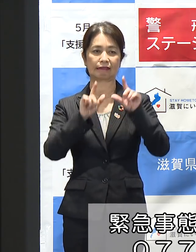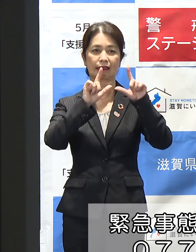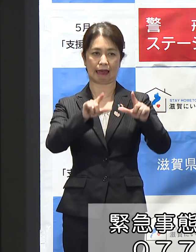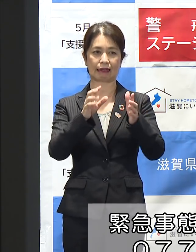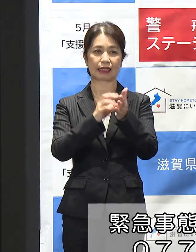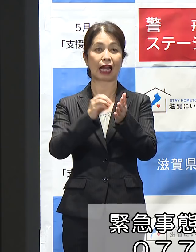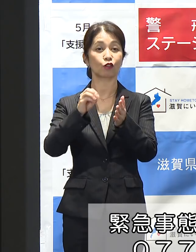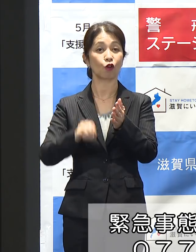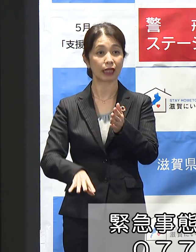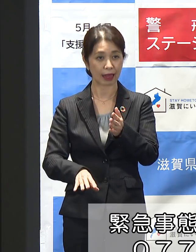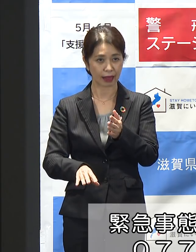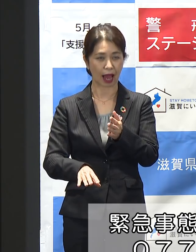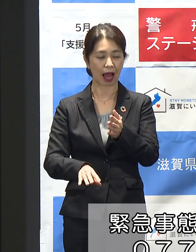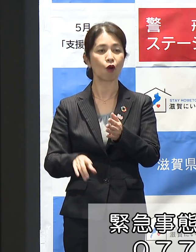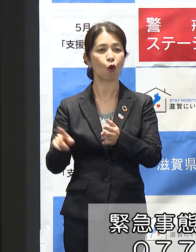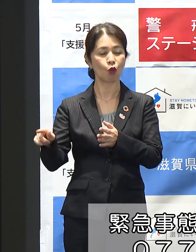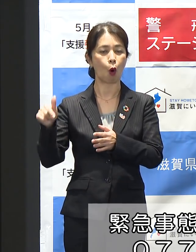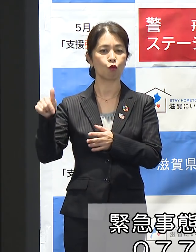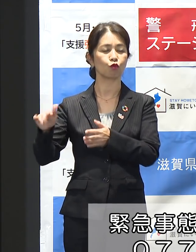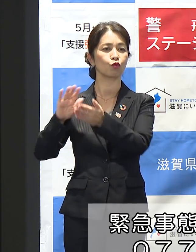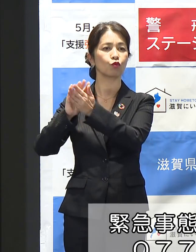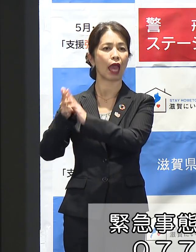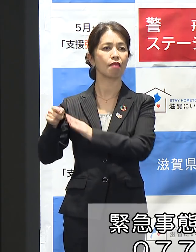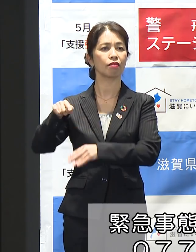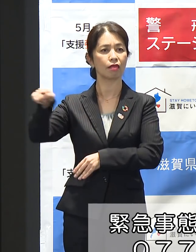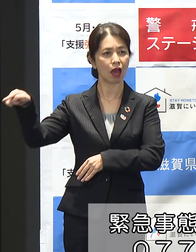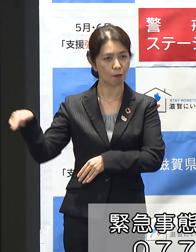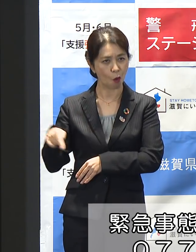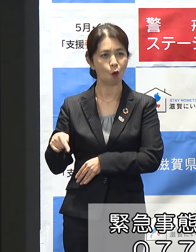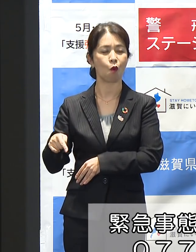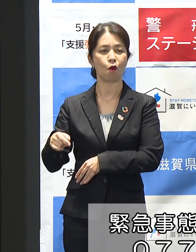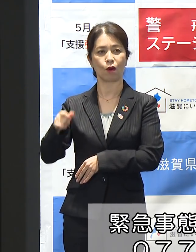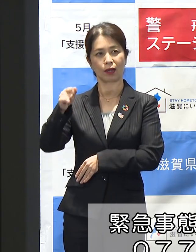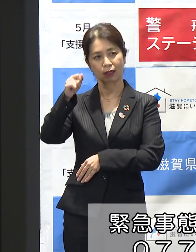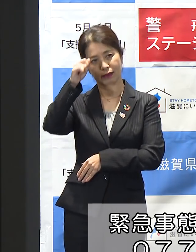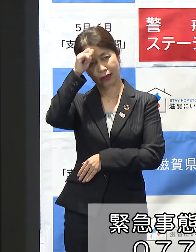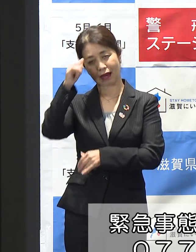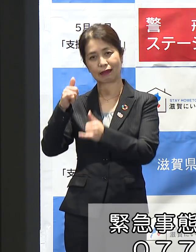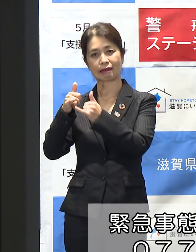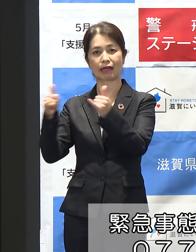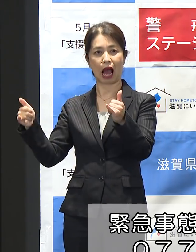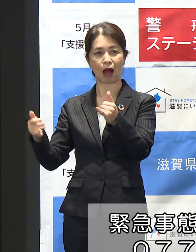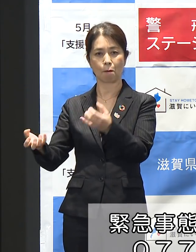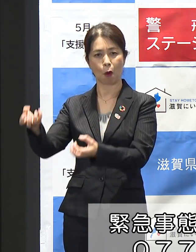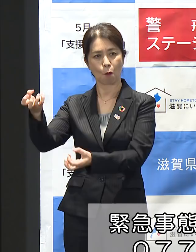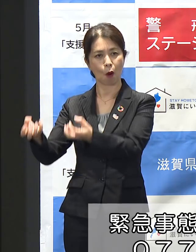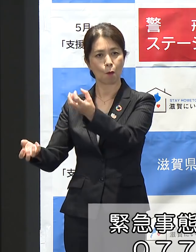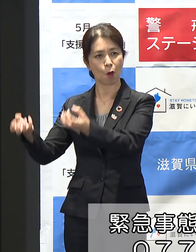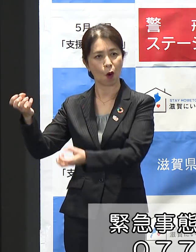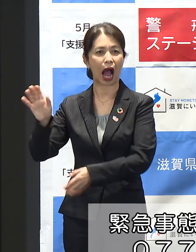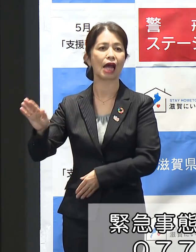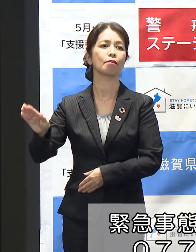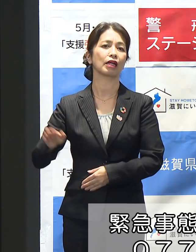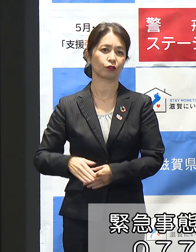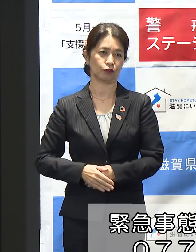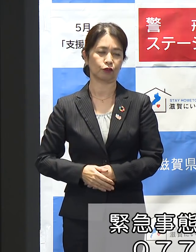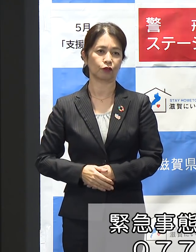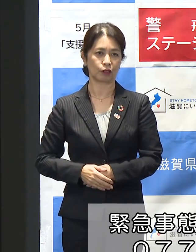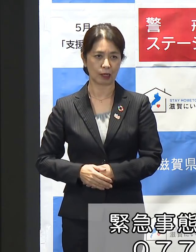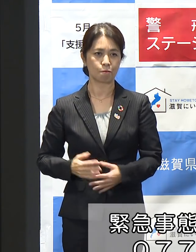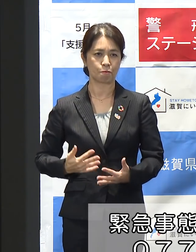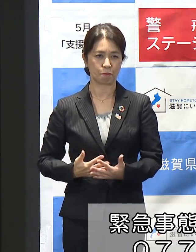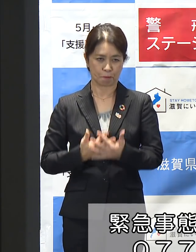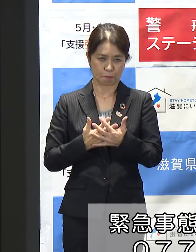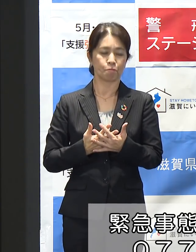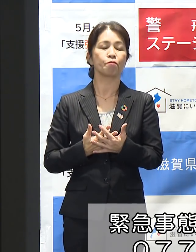されたこうした府県においても感染者はまだ発生している状況でございますので、気を緩